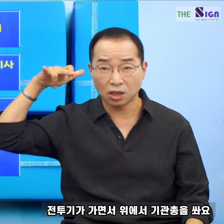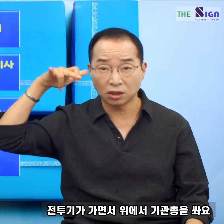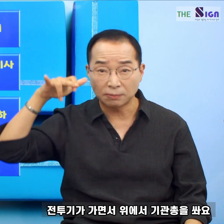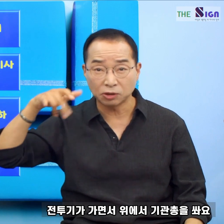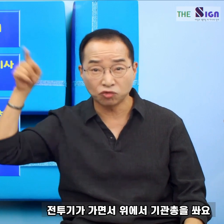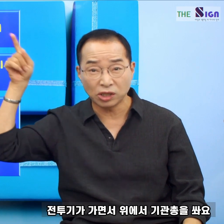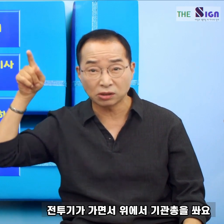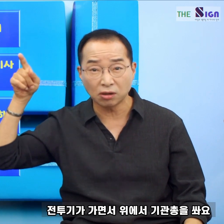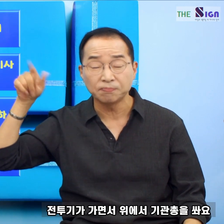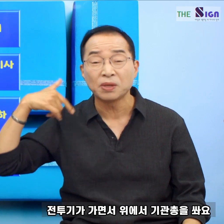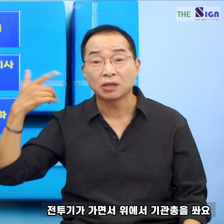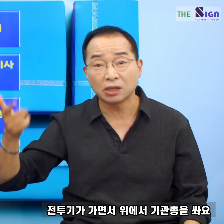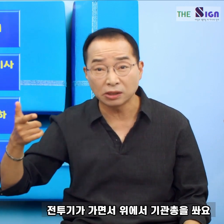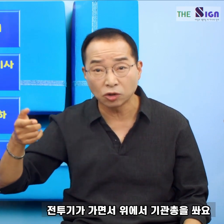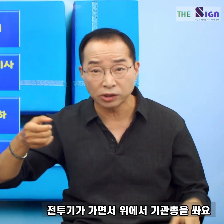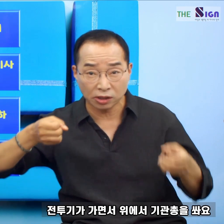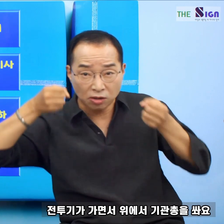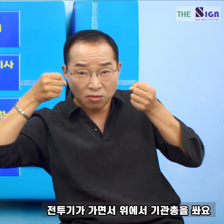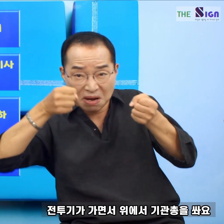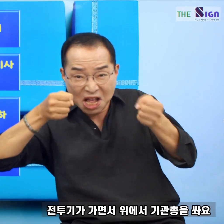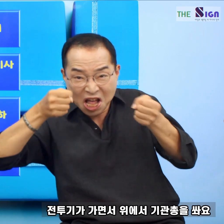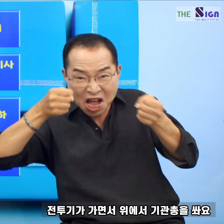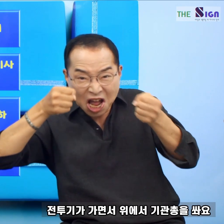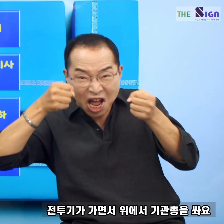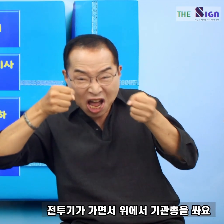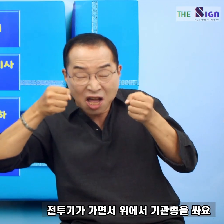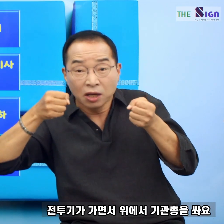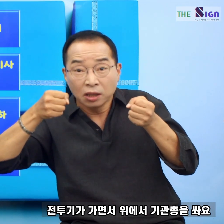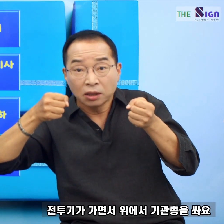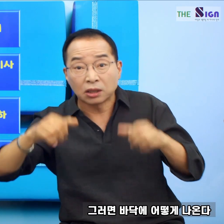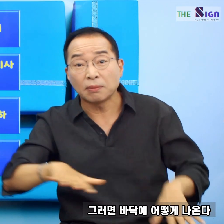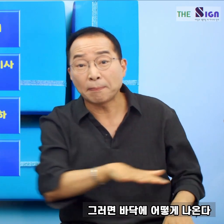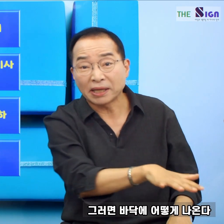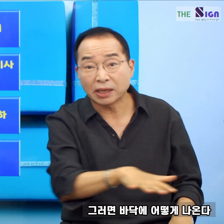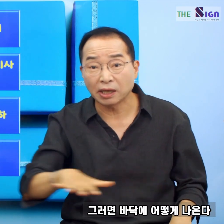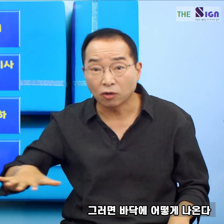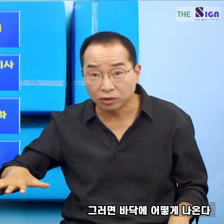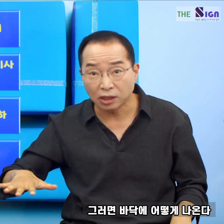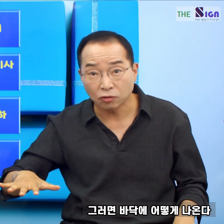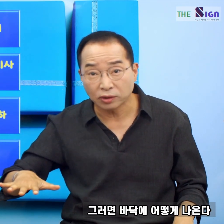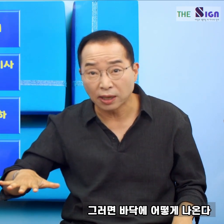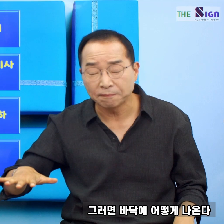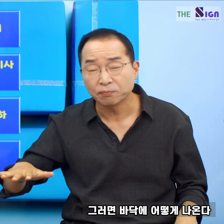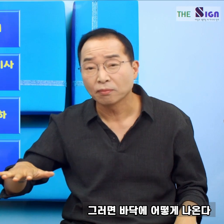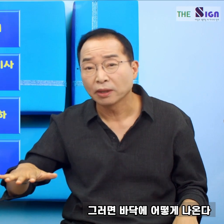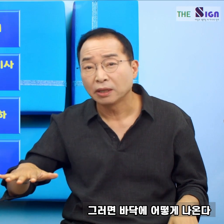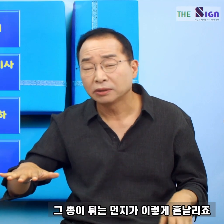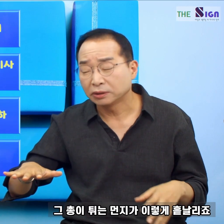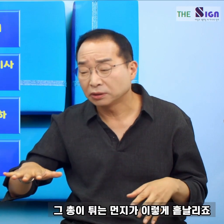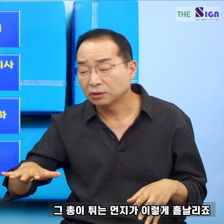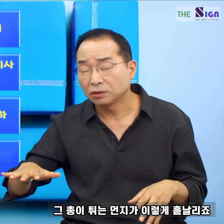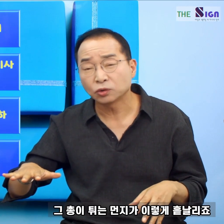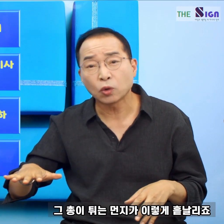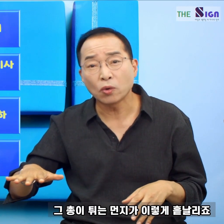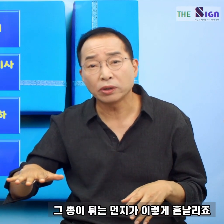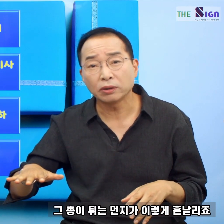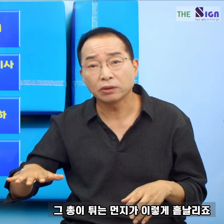하면서 위에서 기관총을 쏴대요. 그러면 바닥에 어떻게 나온다? 그